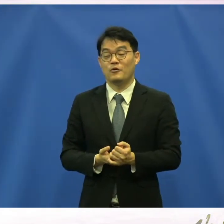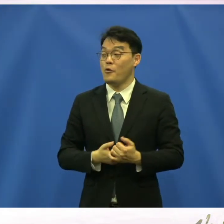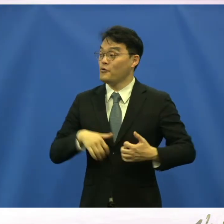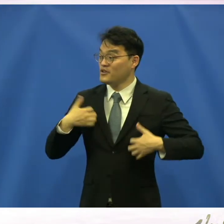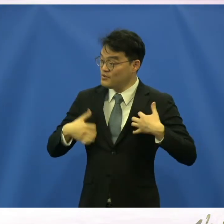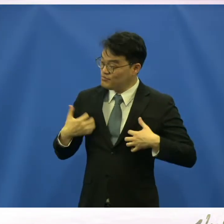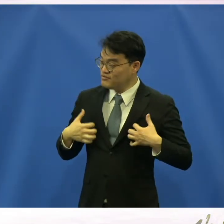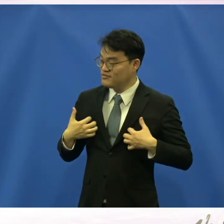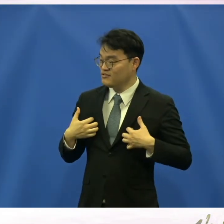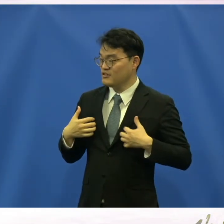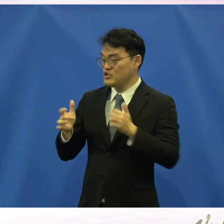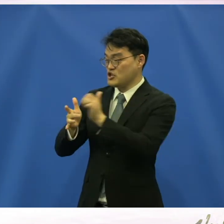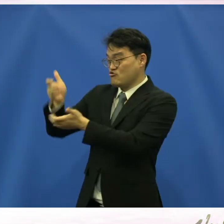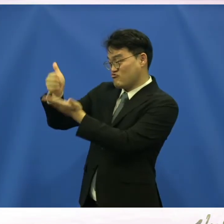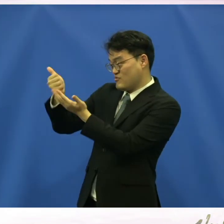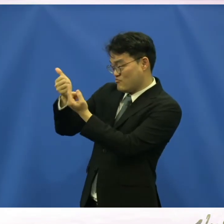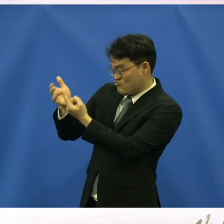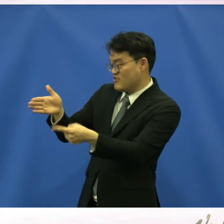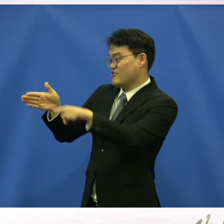있습니까?